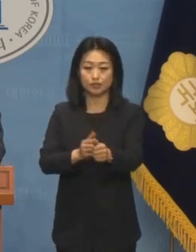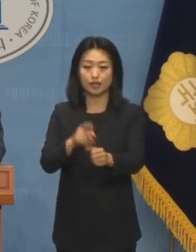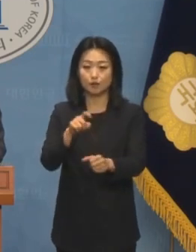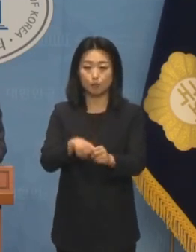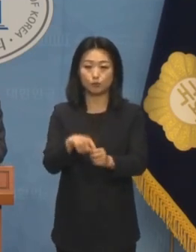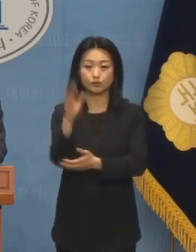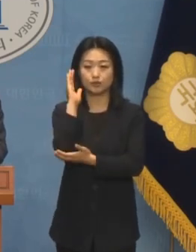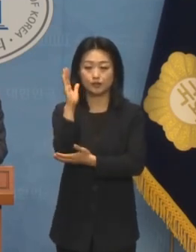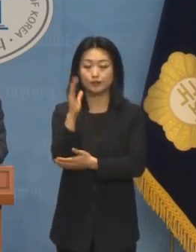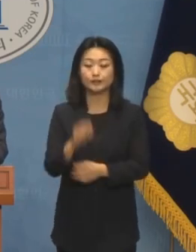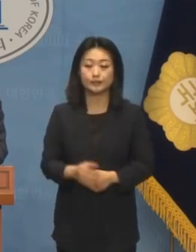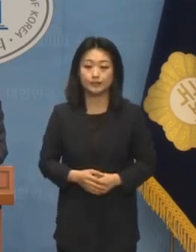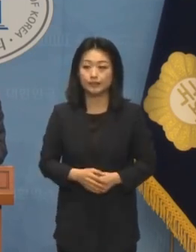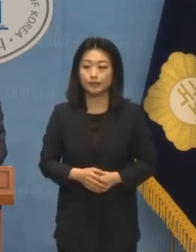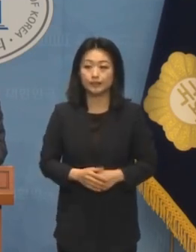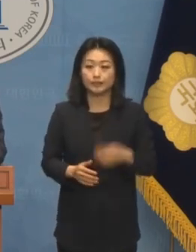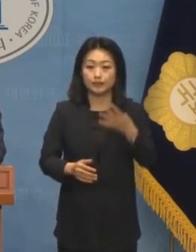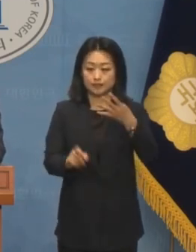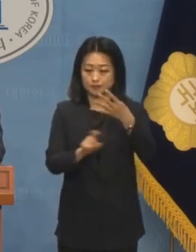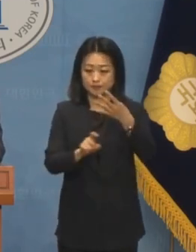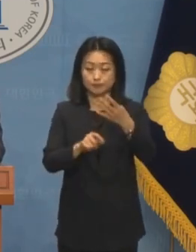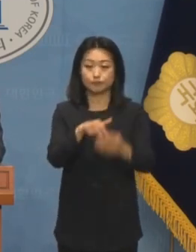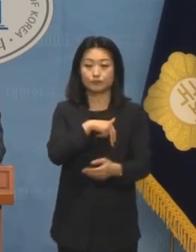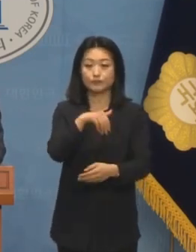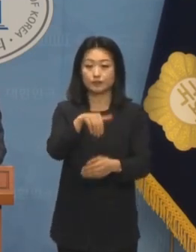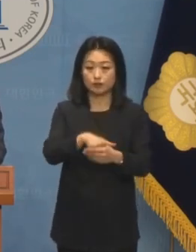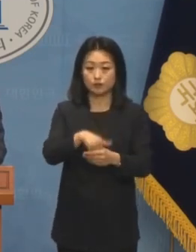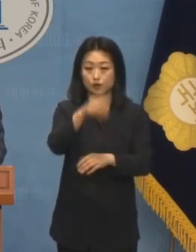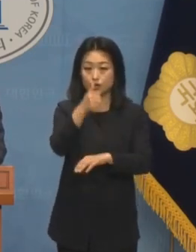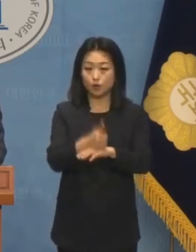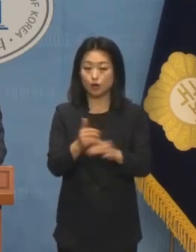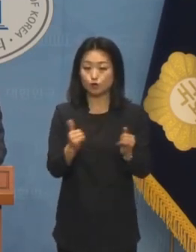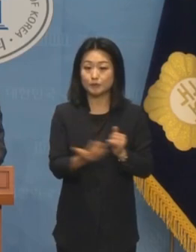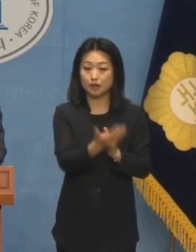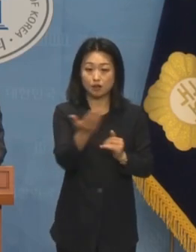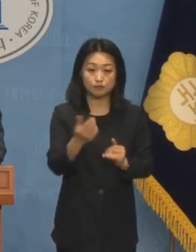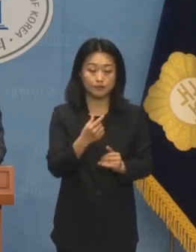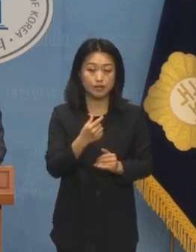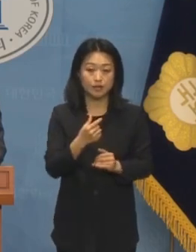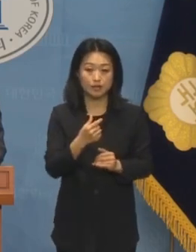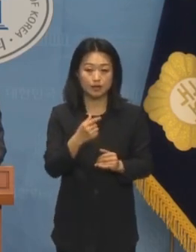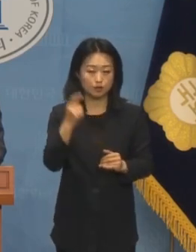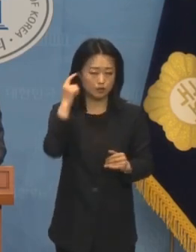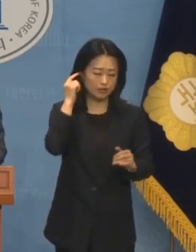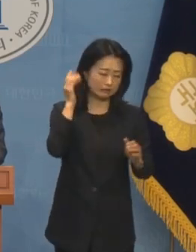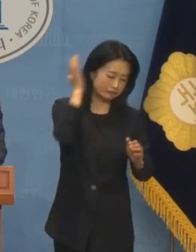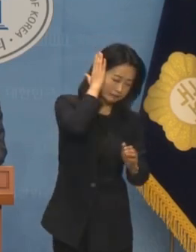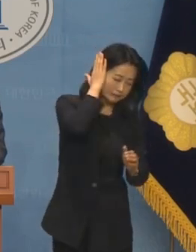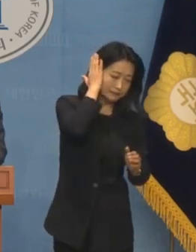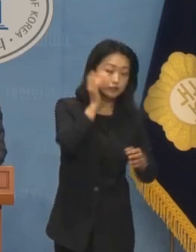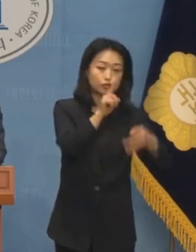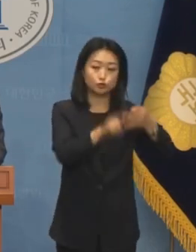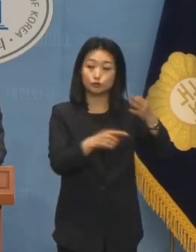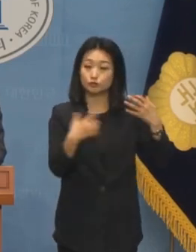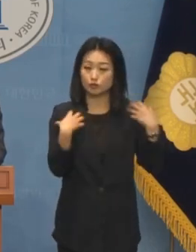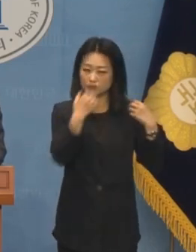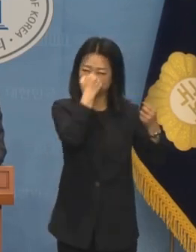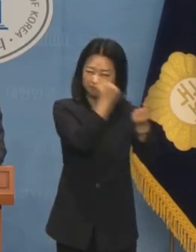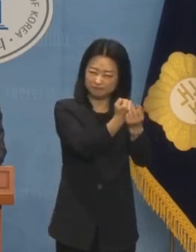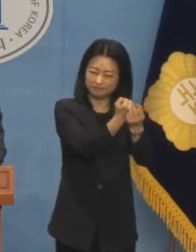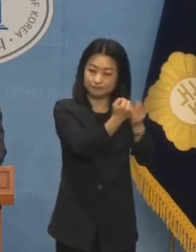섰습니다 지난 4월 10일 총선은 국민의 목소리에 귀를 닫고 폭주했던 윤성열 정권에